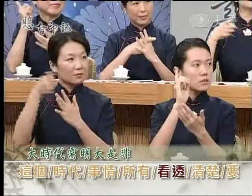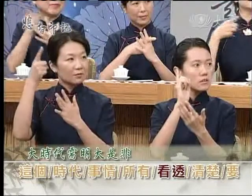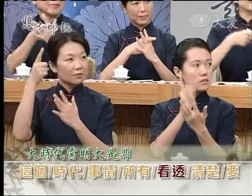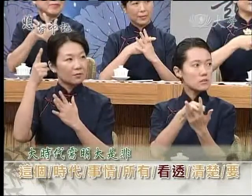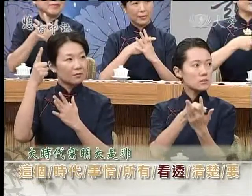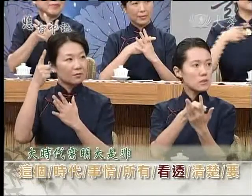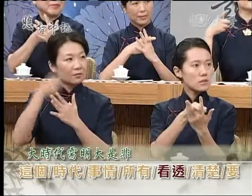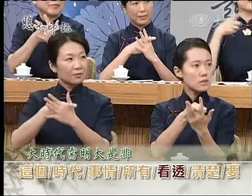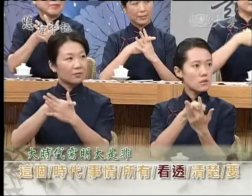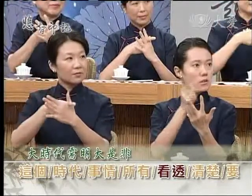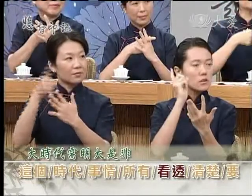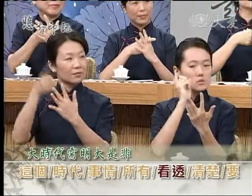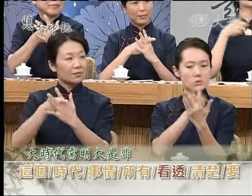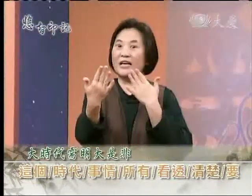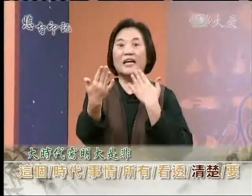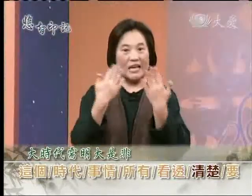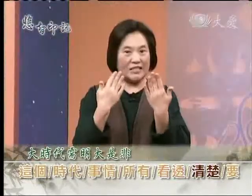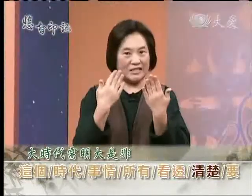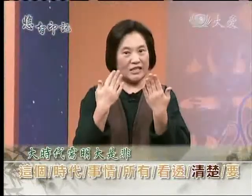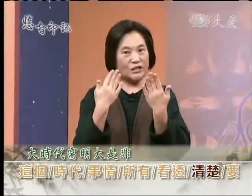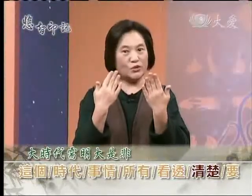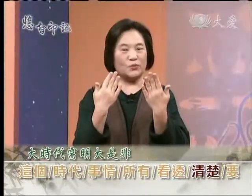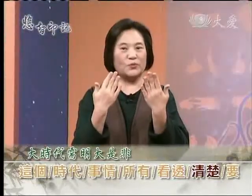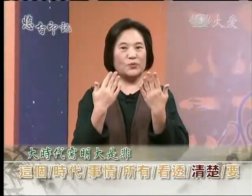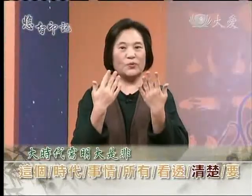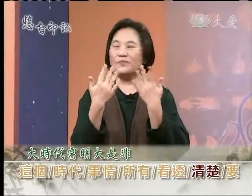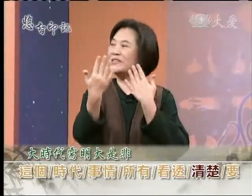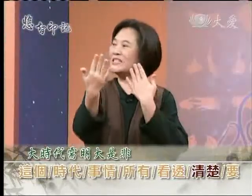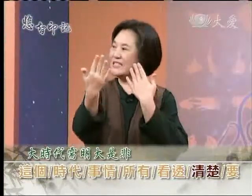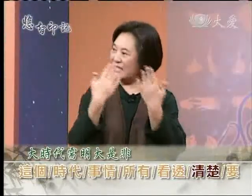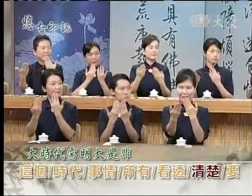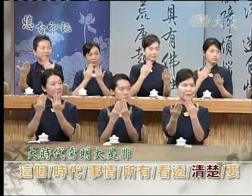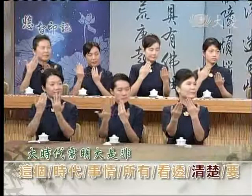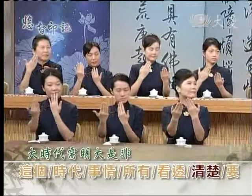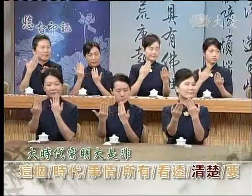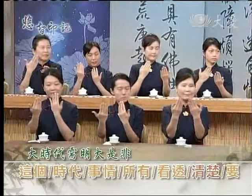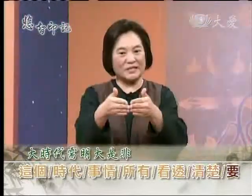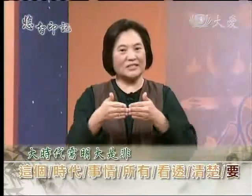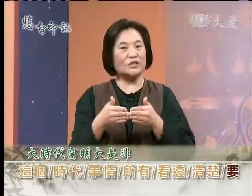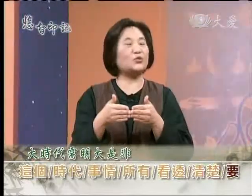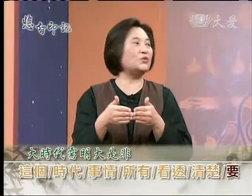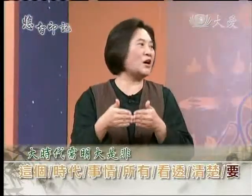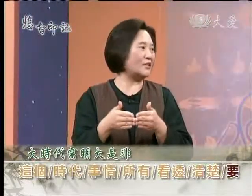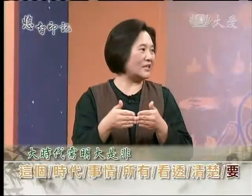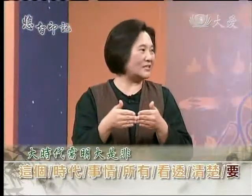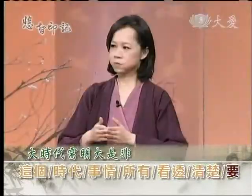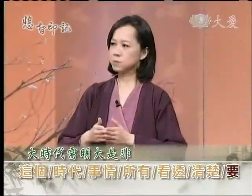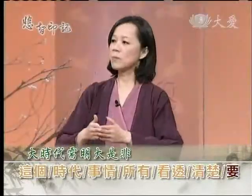啊，而且看透，而且是要看得很清楚，这个是清楚。最后面这个是需要的意思，哎，